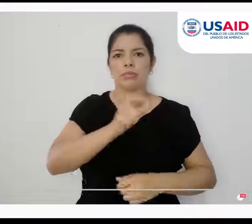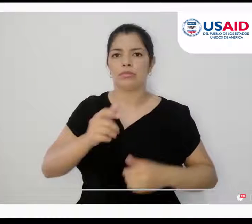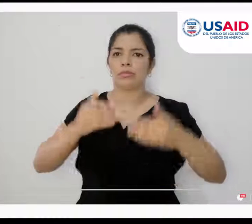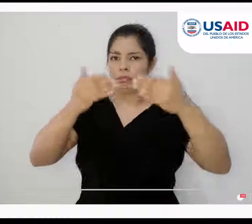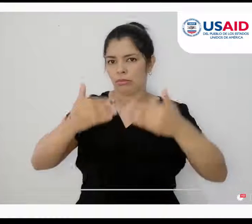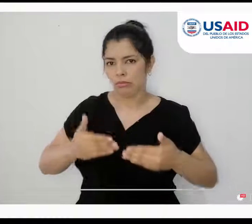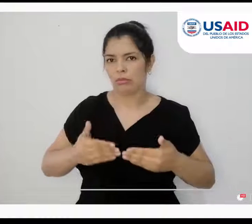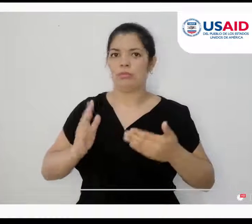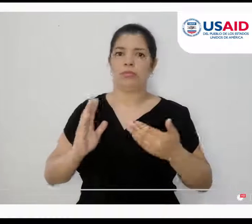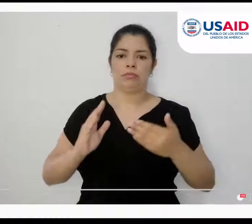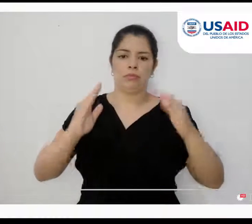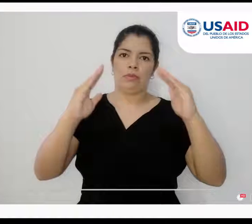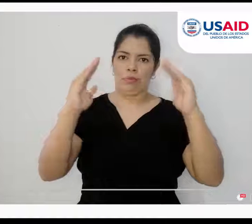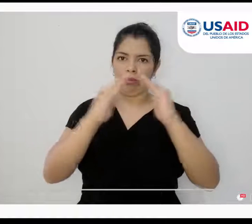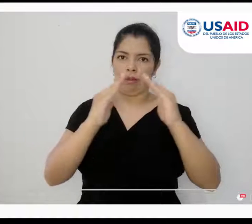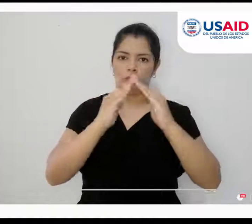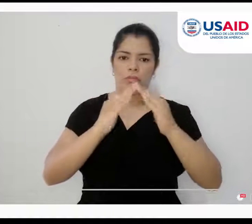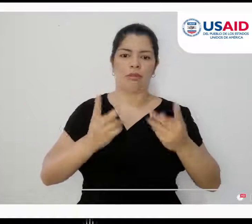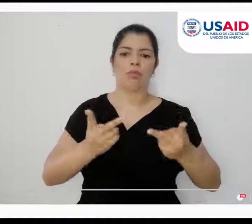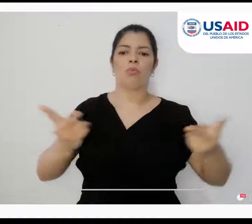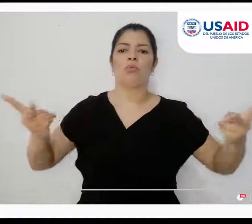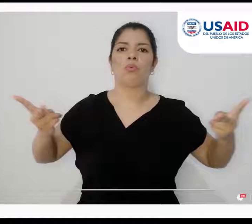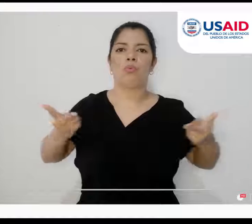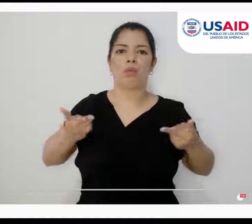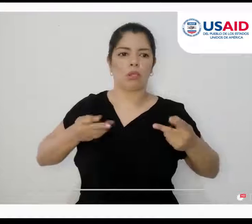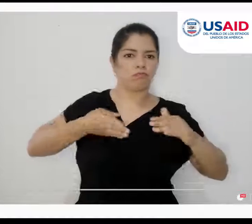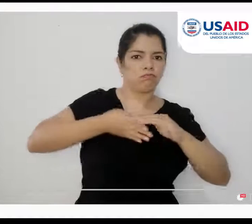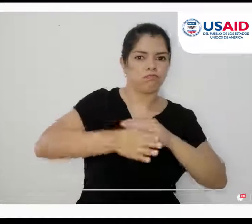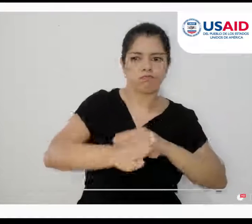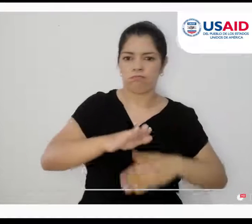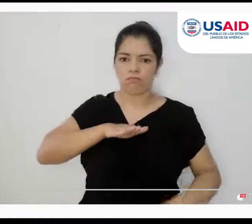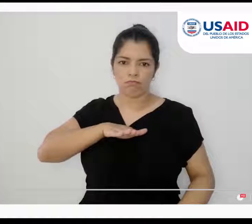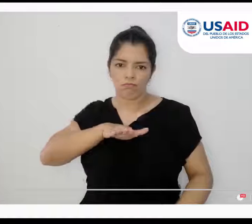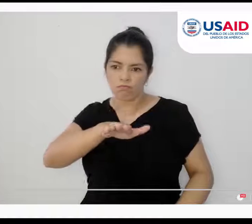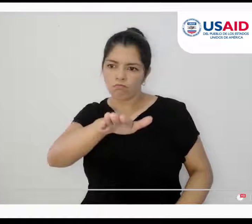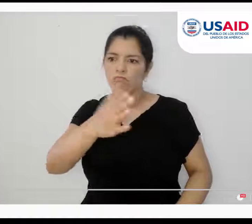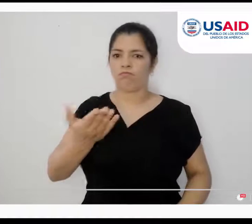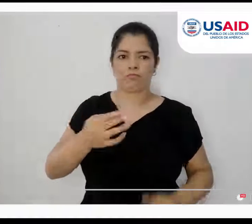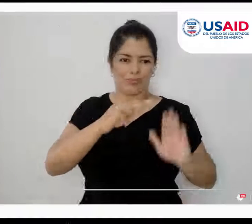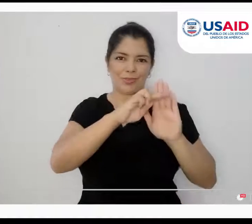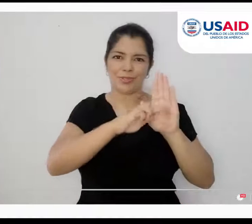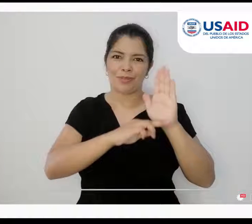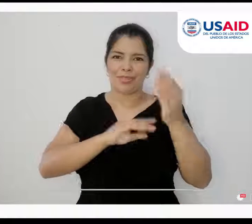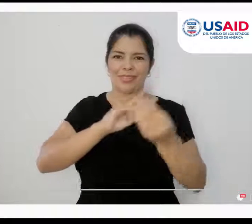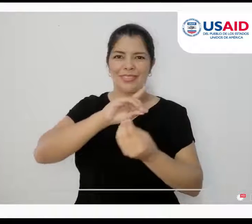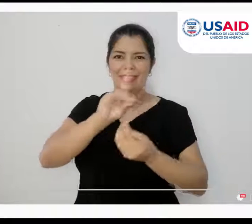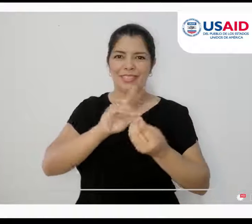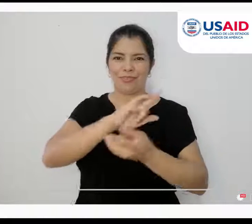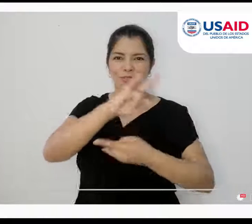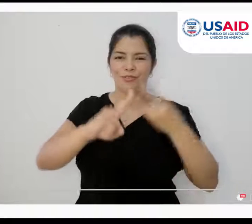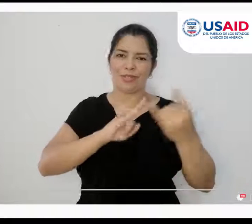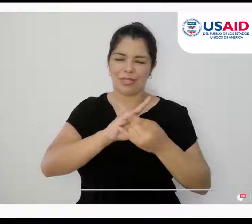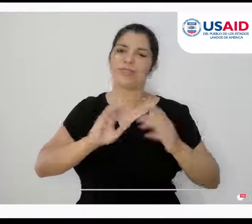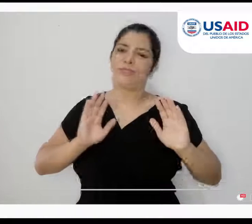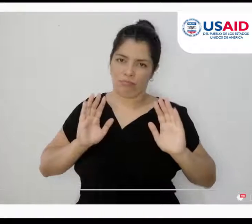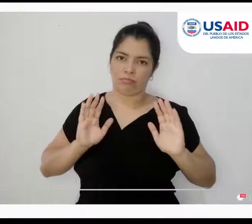con discapacidad puedan acceder a espacios físicos que cuenten con normas de accesibilidad y diseño universal, sino que